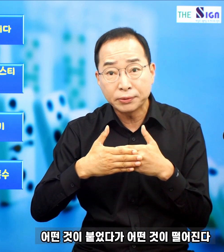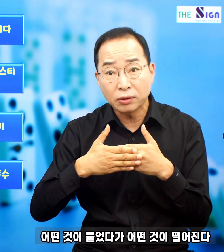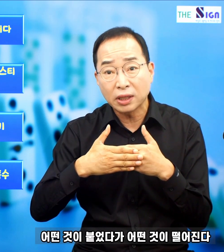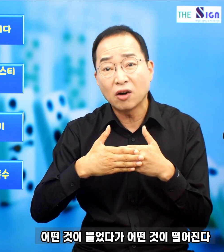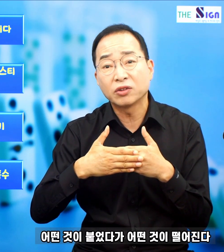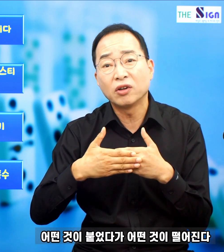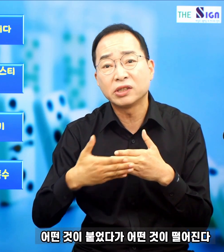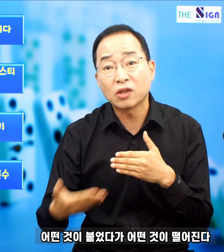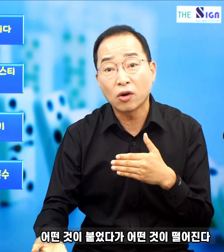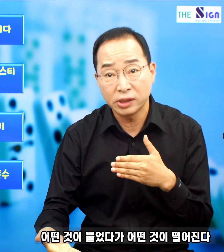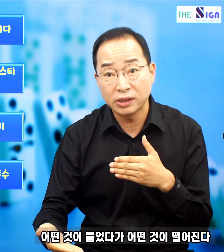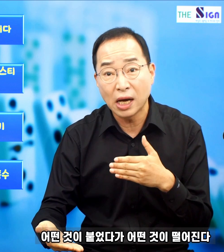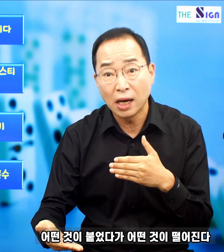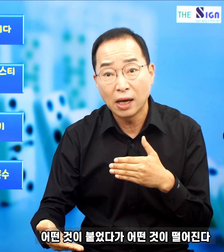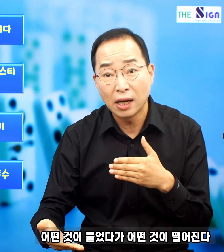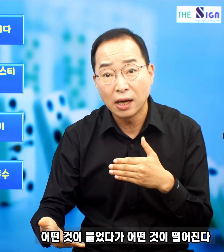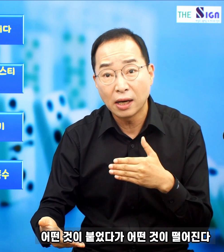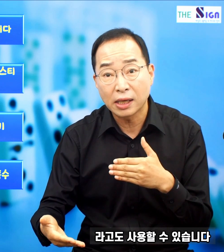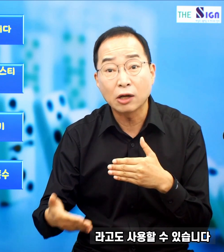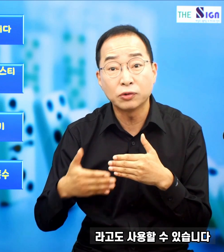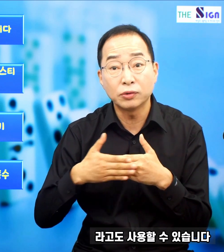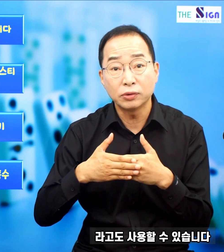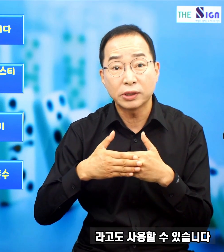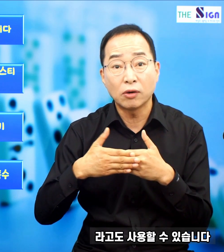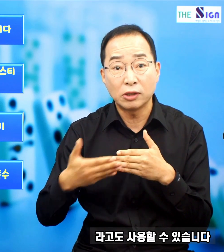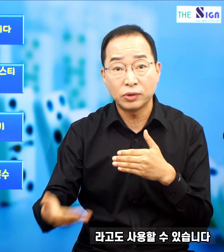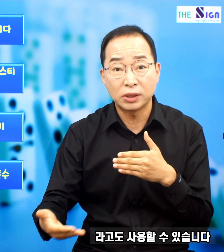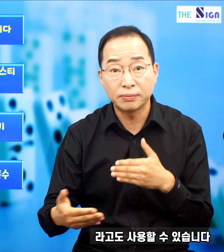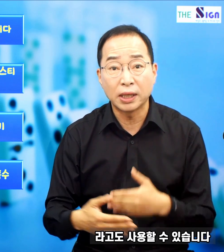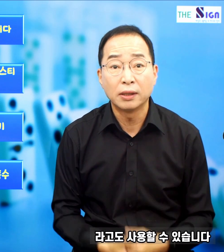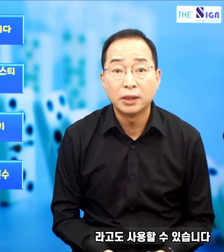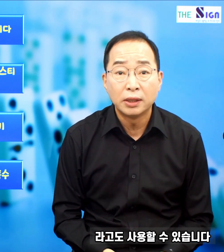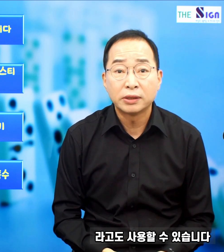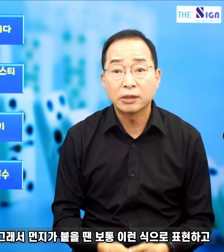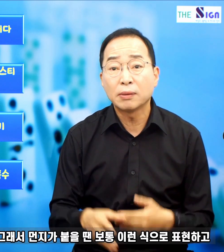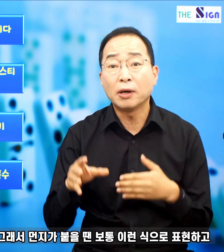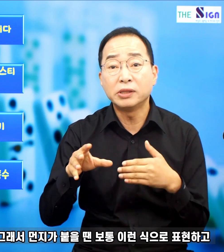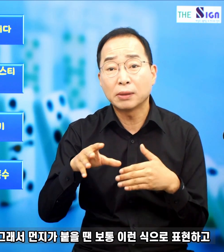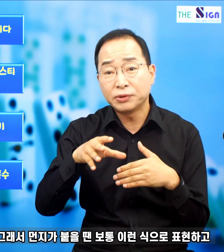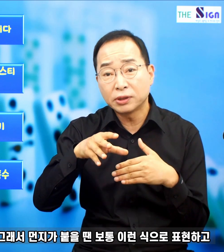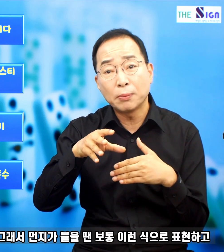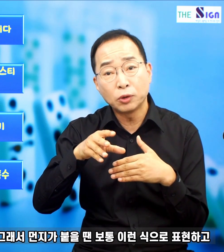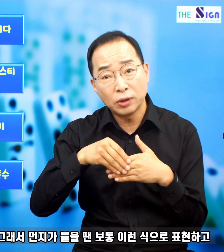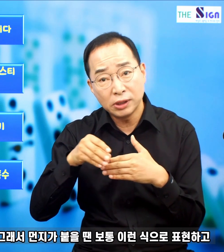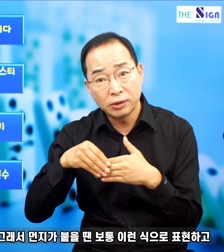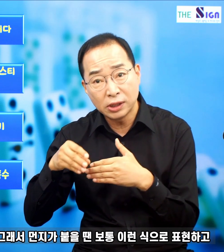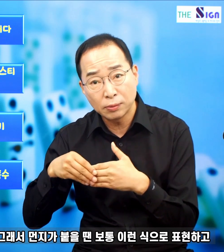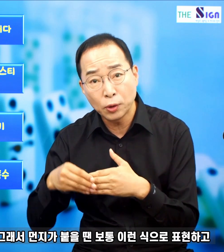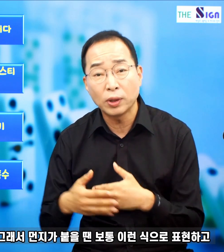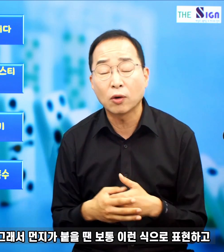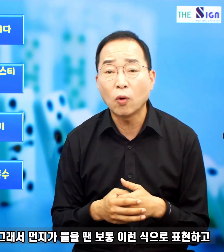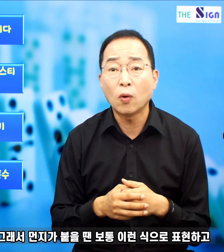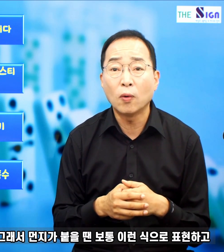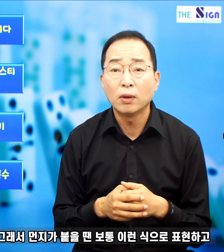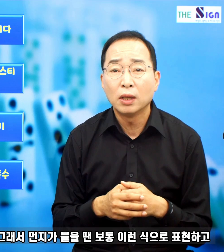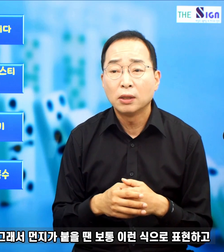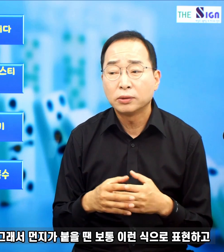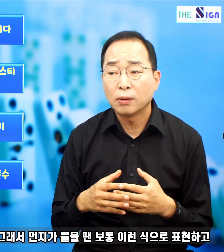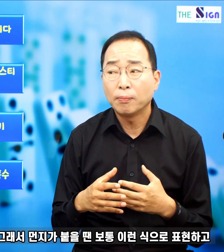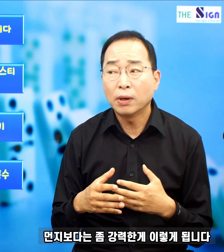붙었다가 어떤 것이 떨어진다 라고도 사용할 수 있습니다. 자, 그래서 먼지가 붙을 때는 보통 이런 식으로 표현하고, 좀